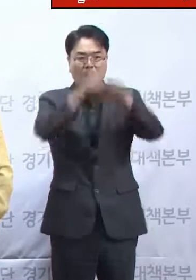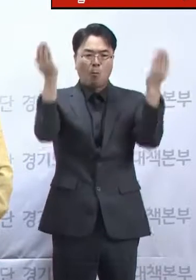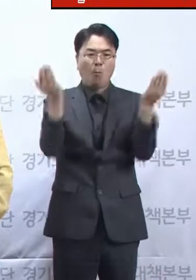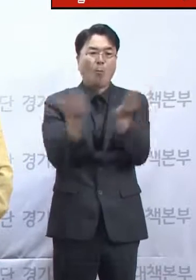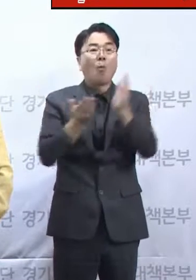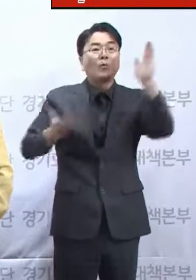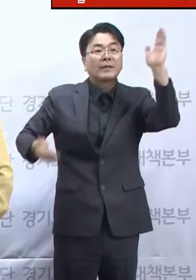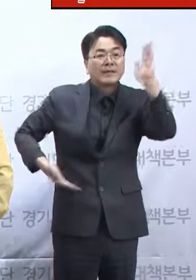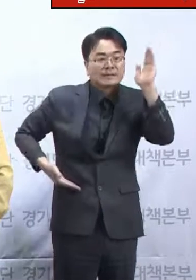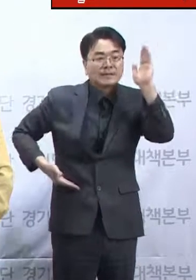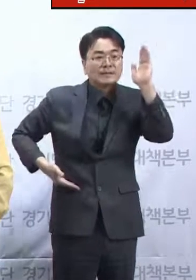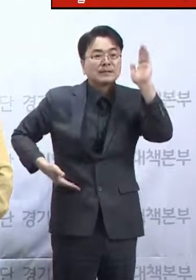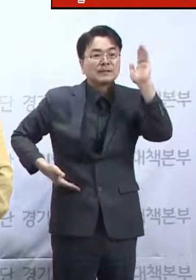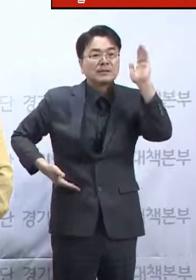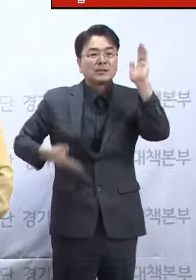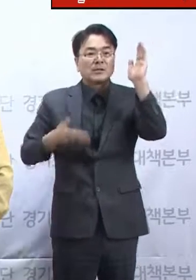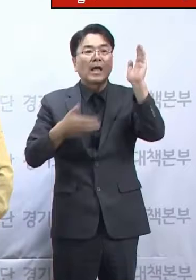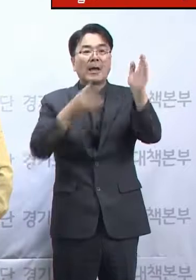학생들에 대해서